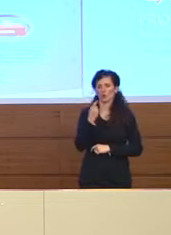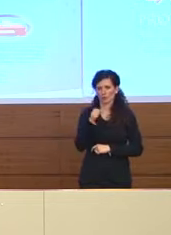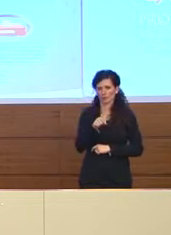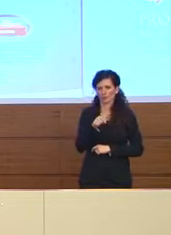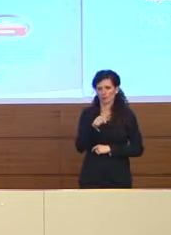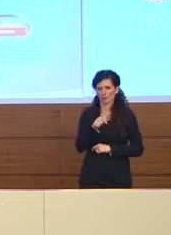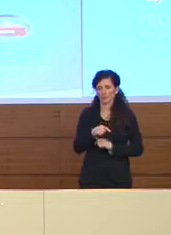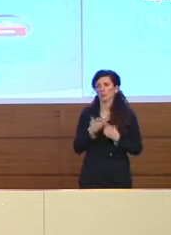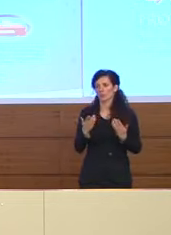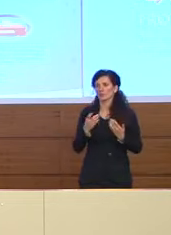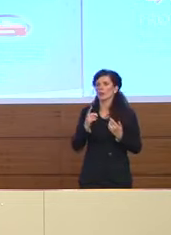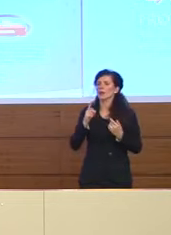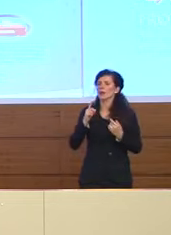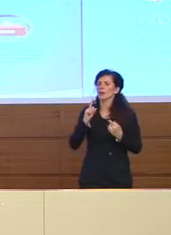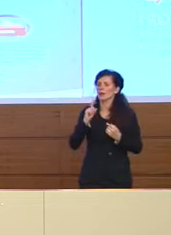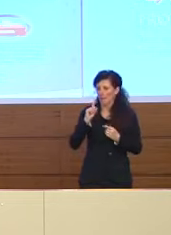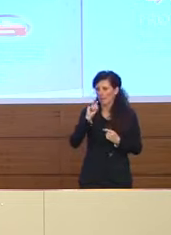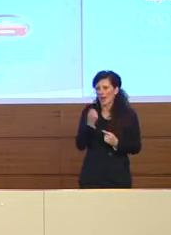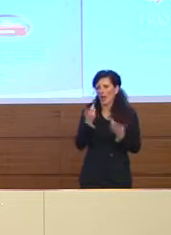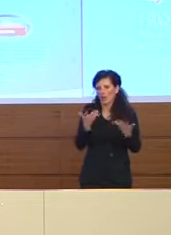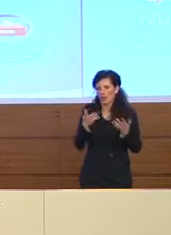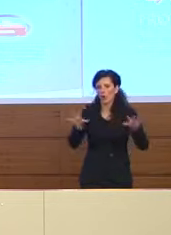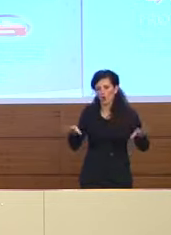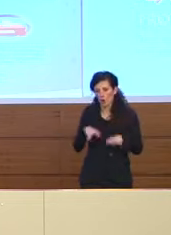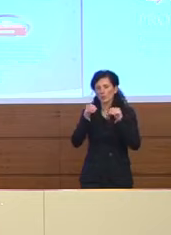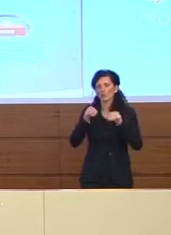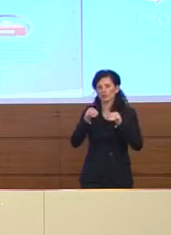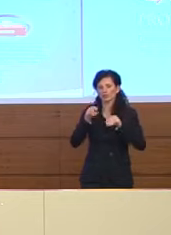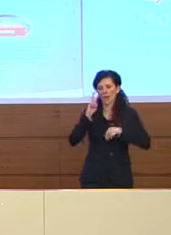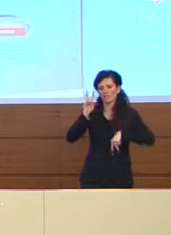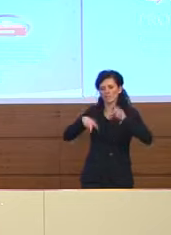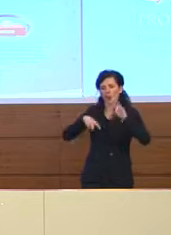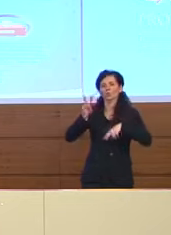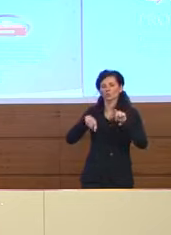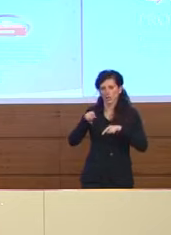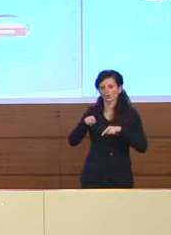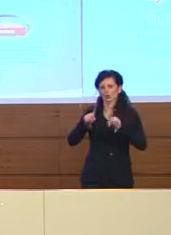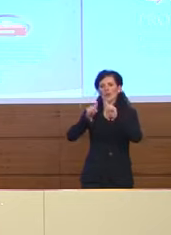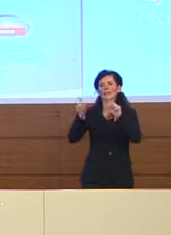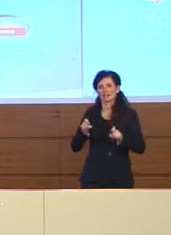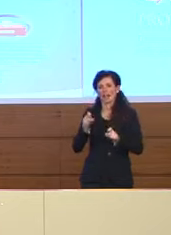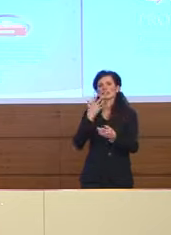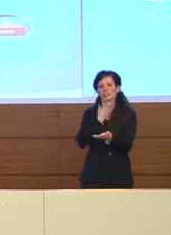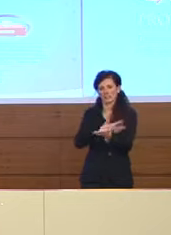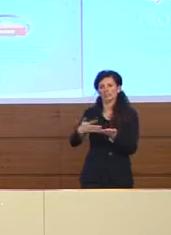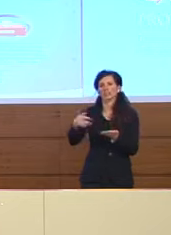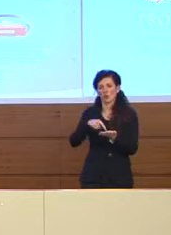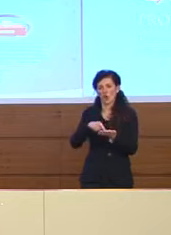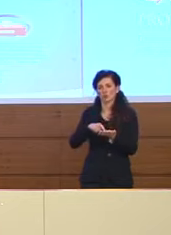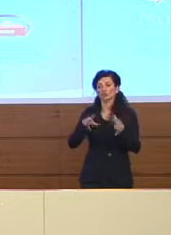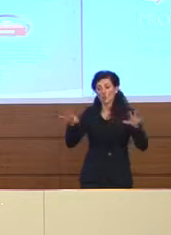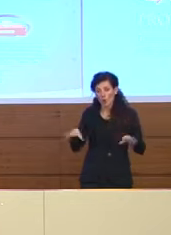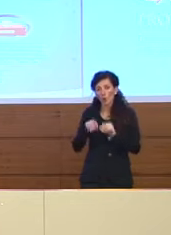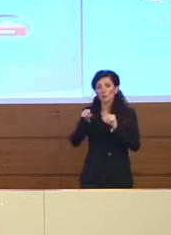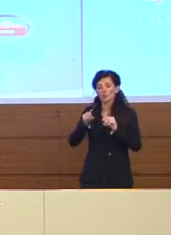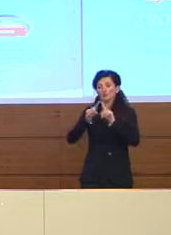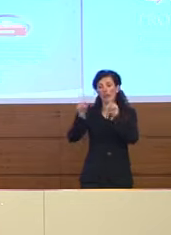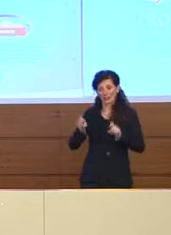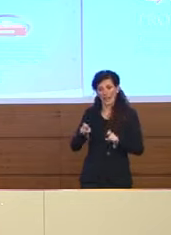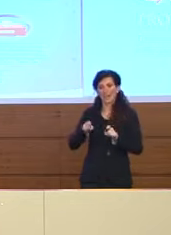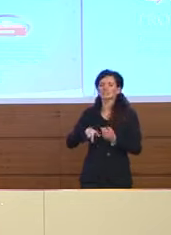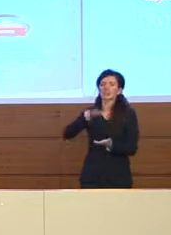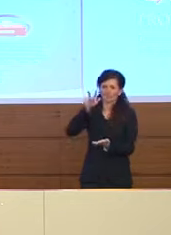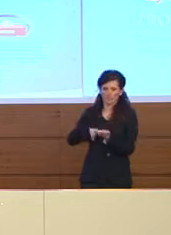indagine questa valutazione cominciamo a validare i test e poi da lì articoliamo